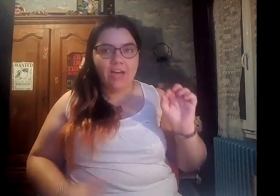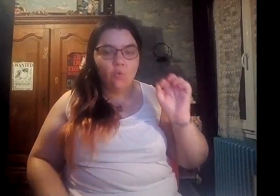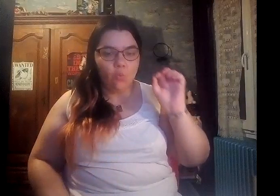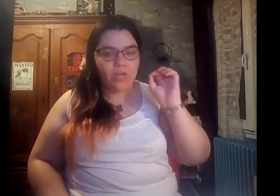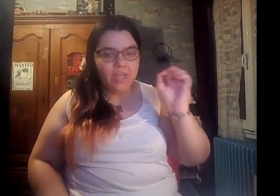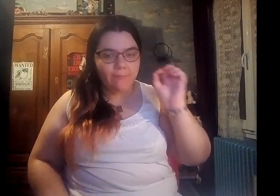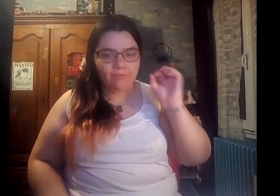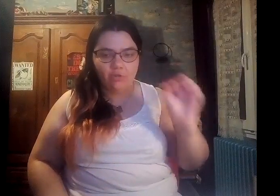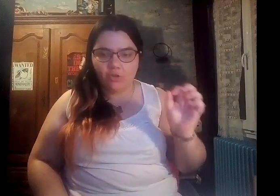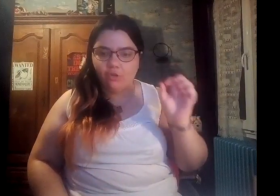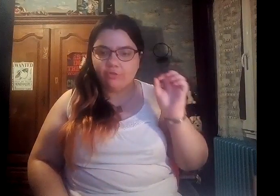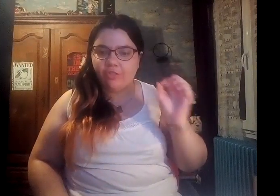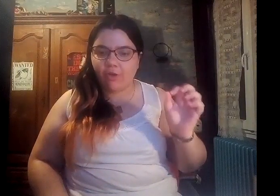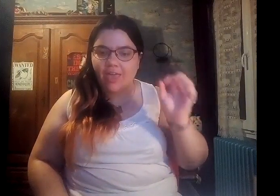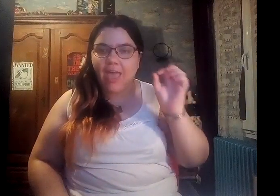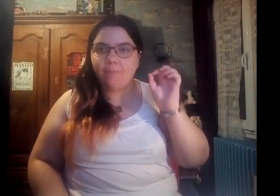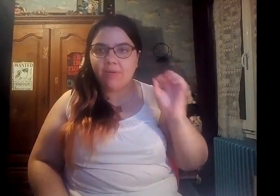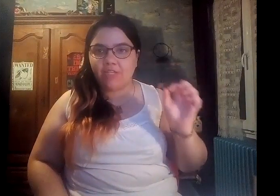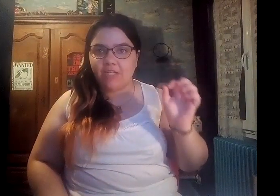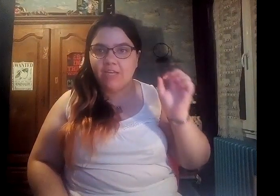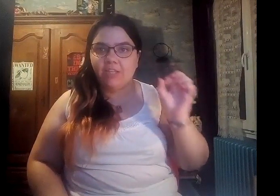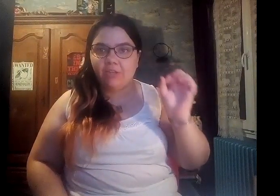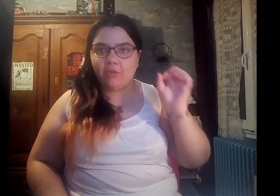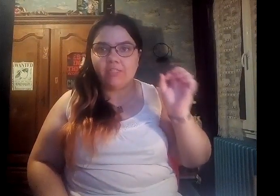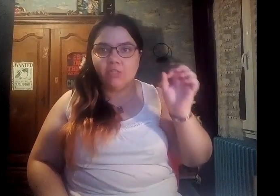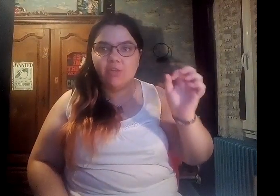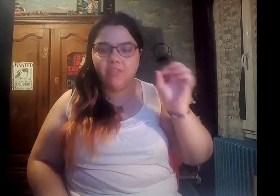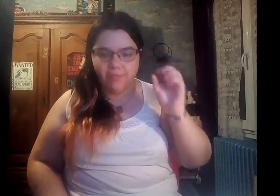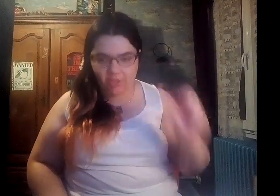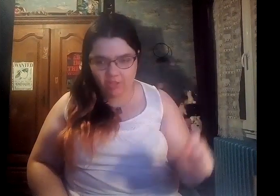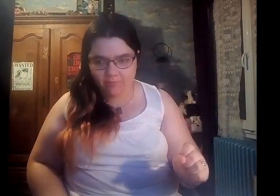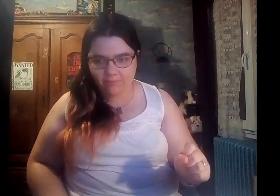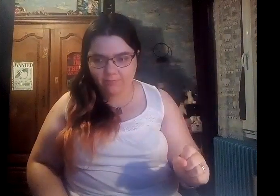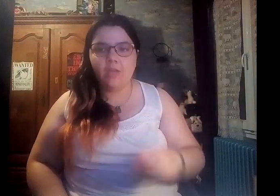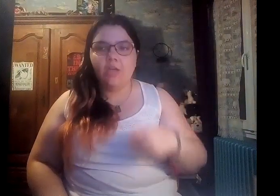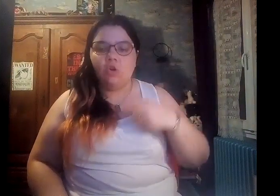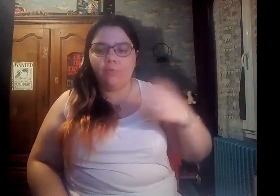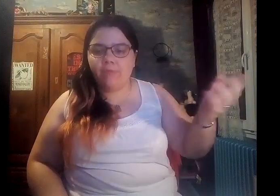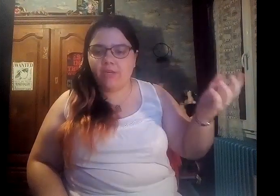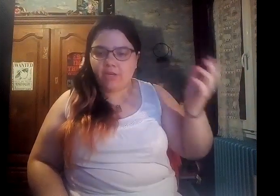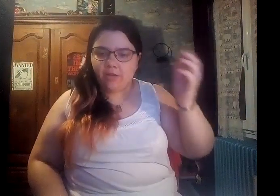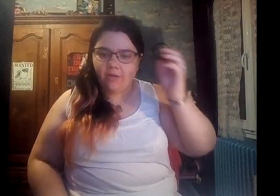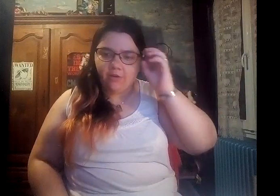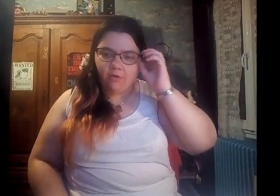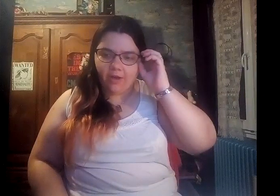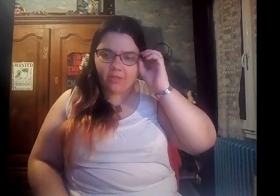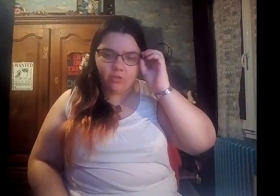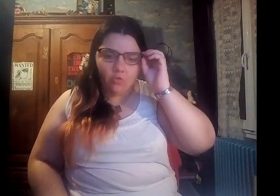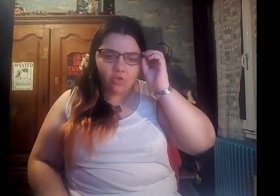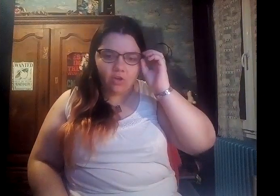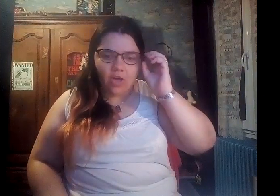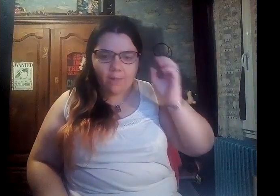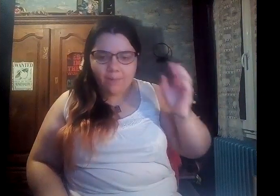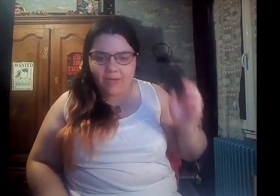William Afton ne serait impliqué dans sécurité Bridge le mimique aurait donc appris